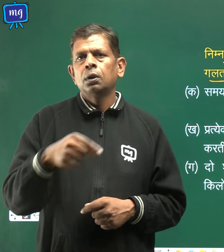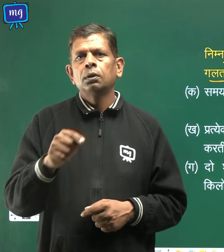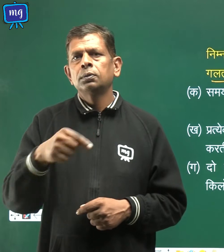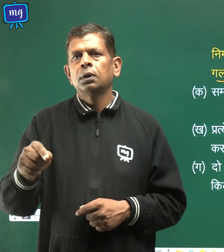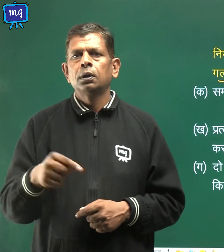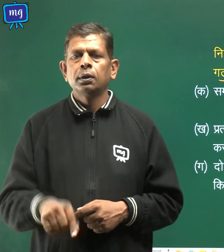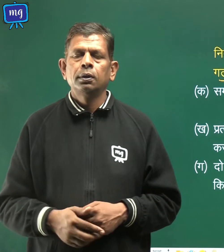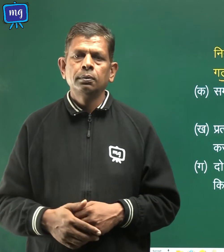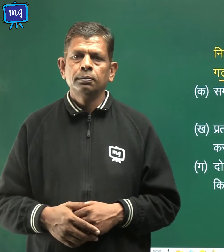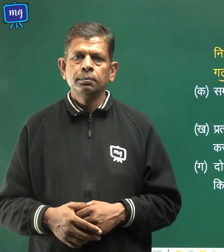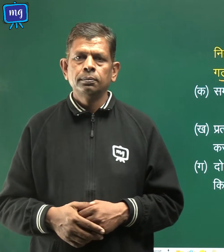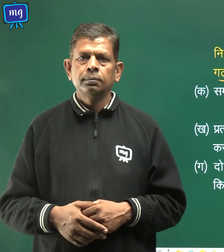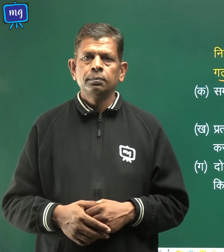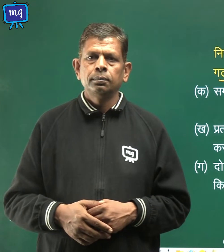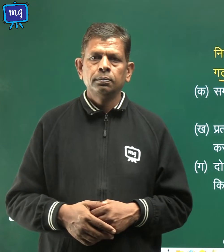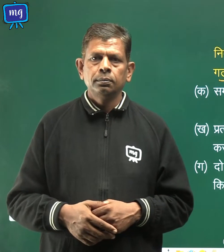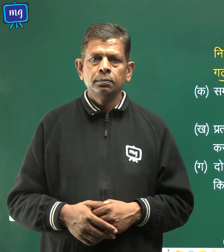पर निशान लगाएंगे।